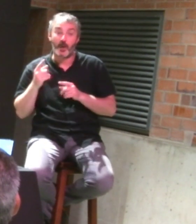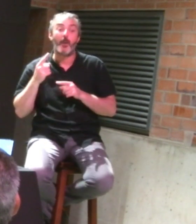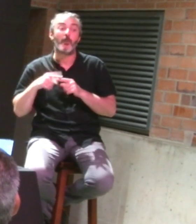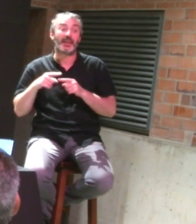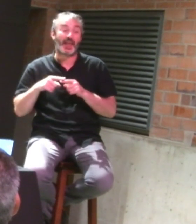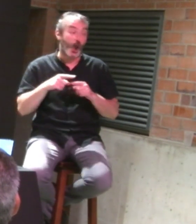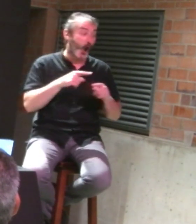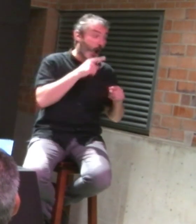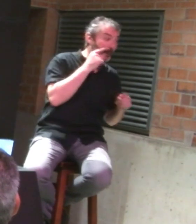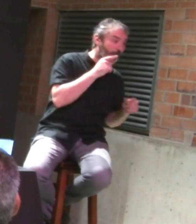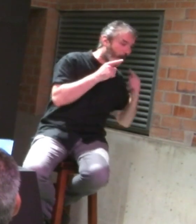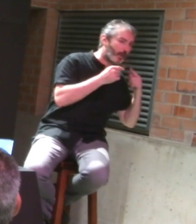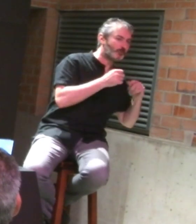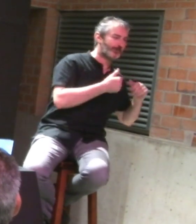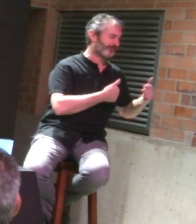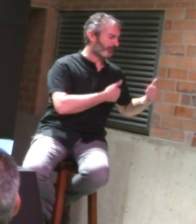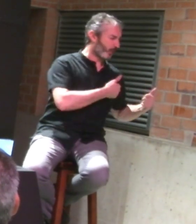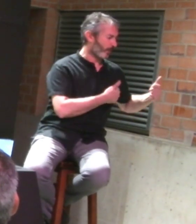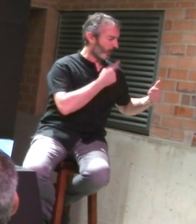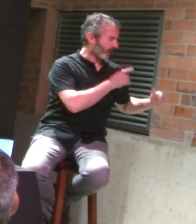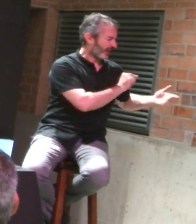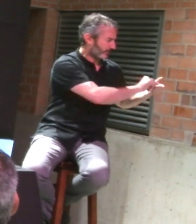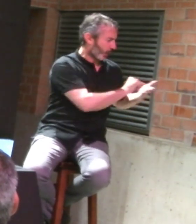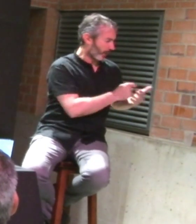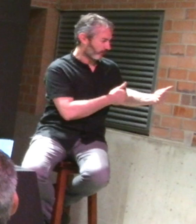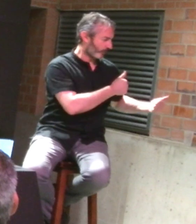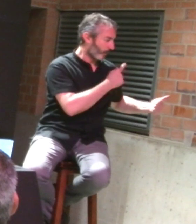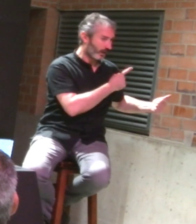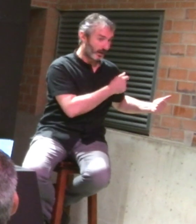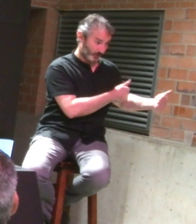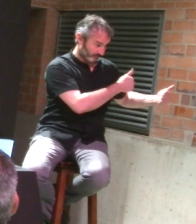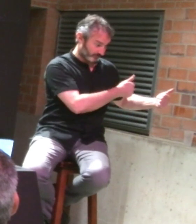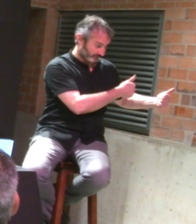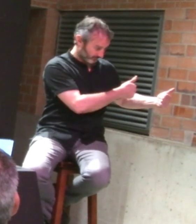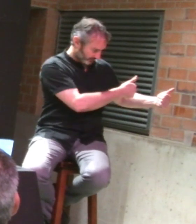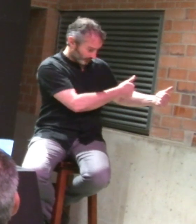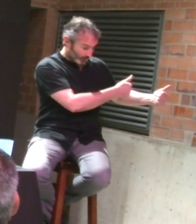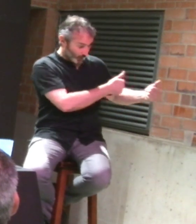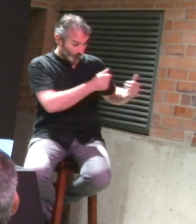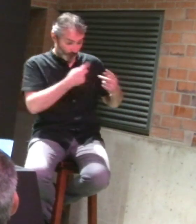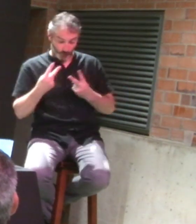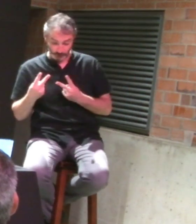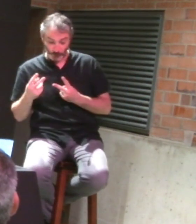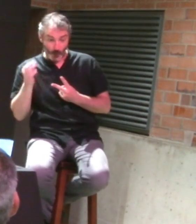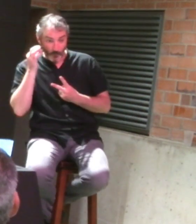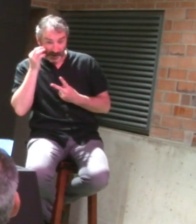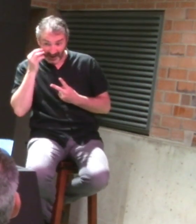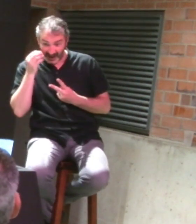no es dona en el món dels homes, que som molt competitius. O sigui, quan les dones investiguem sobre dones, ens posem